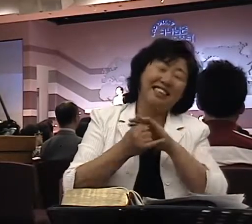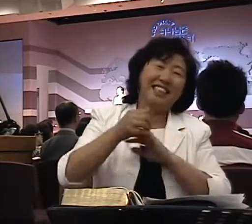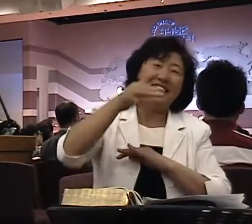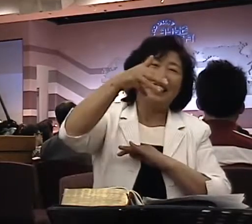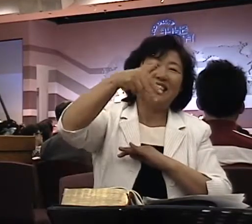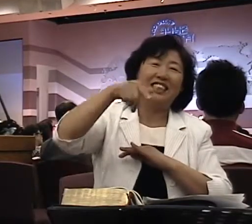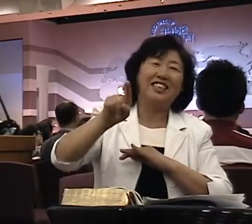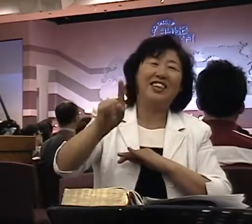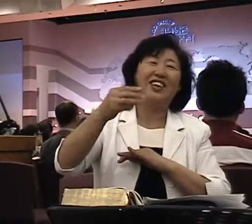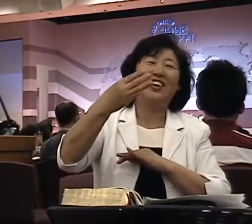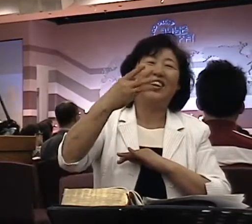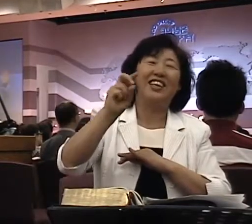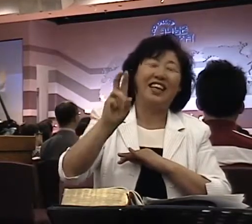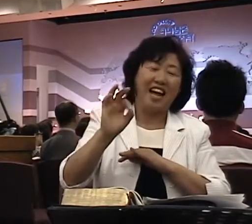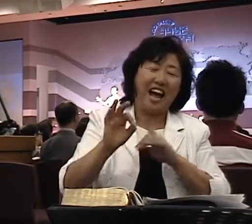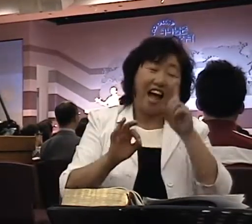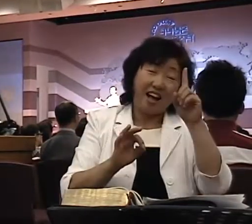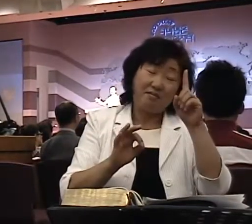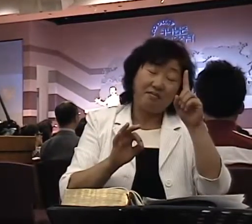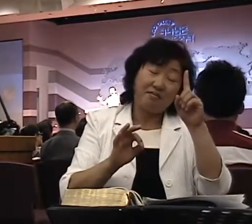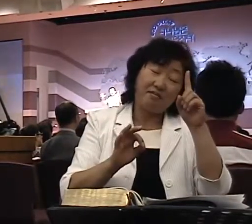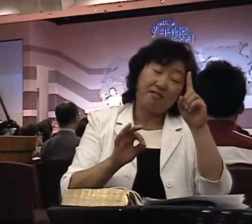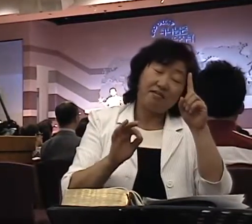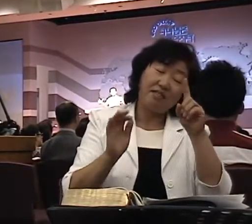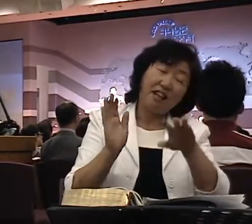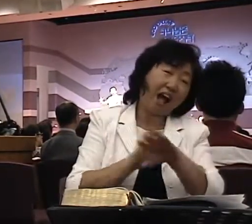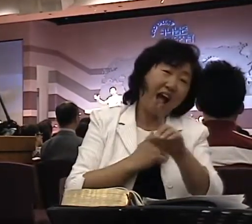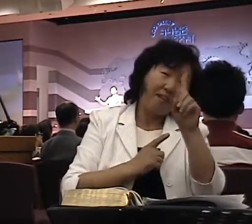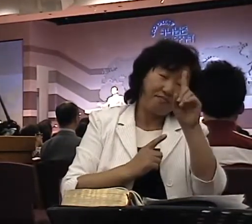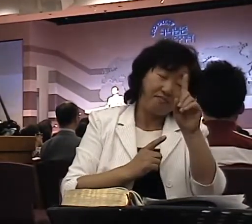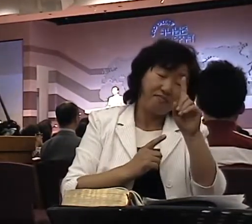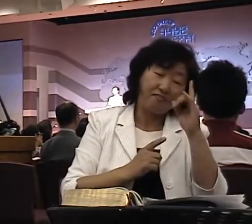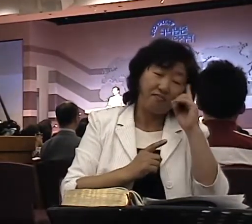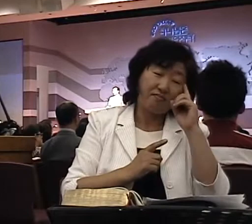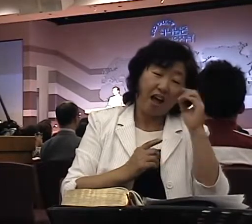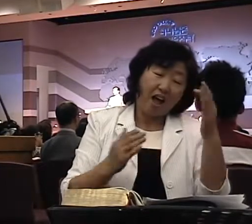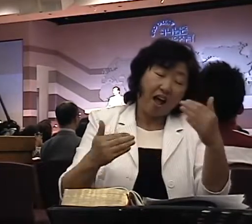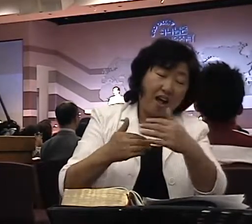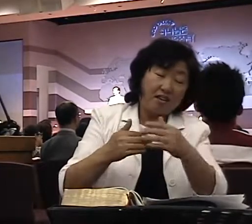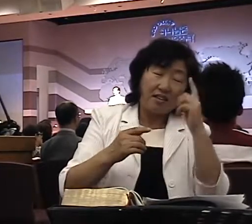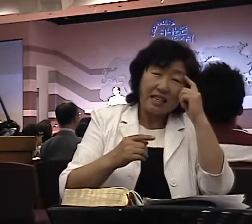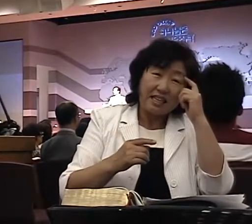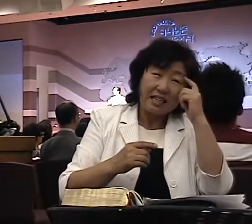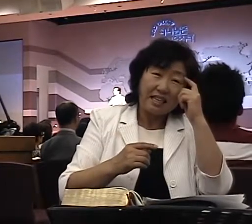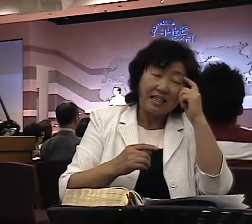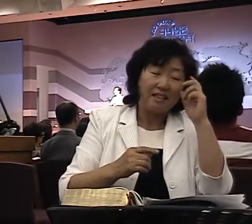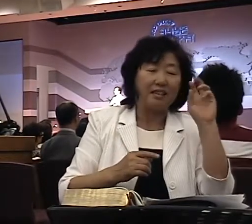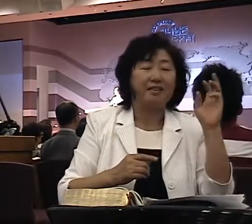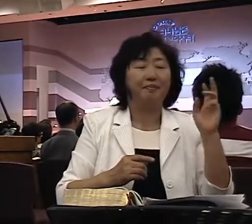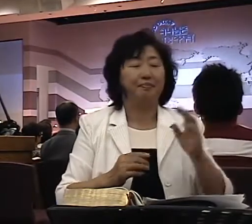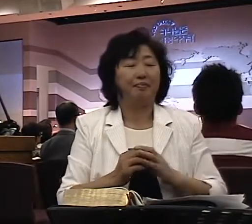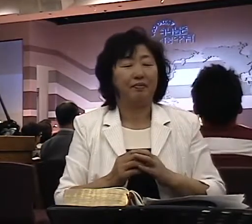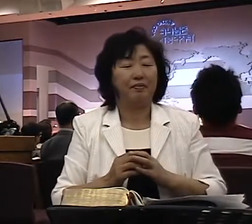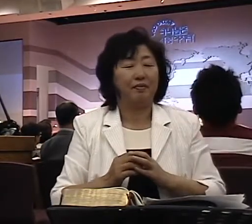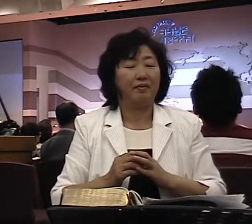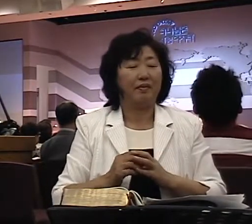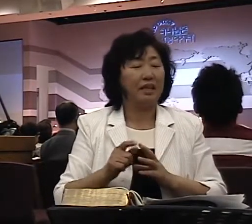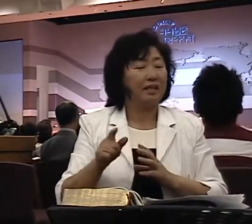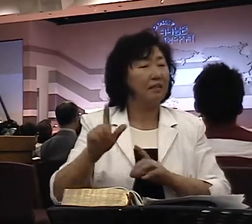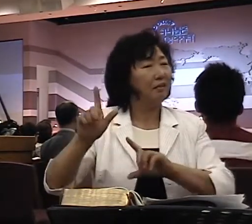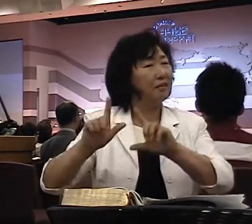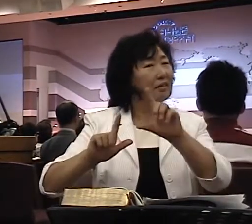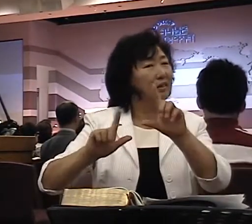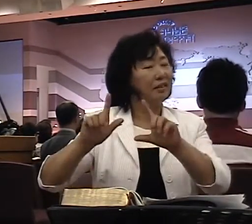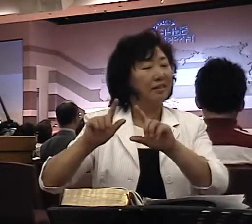번쯤 봐줄까, 한 번쯤 안아줄까 하는 그 순간에 다 넘어지는 겁니다. 그렇죠? 우리 이모션 믿을 게 못